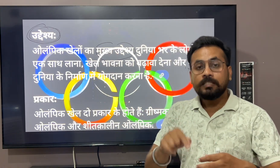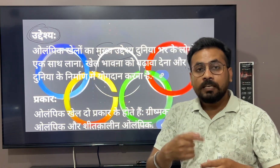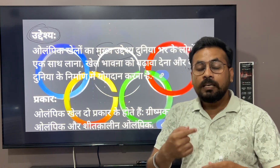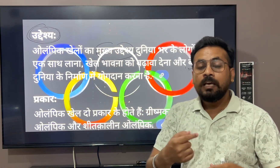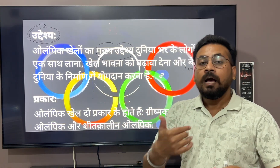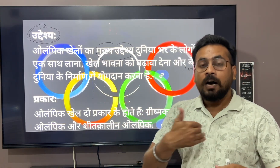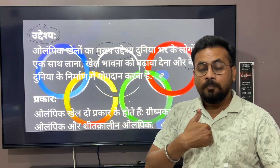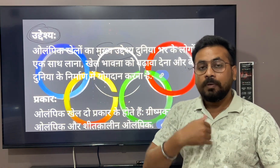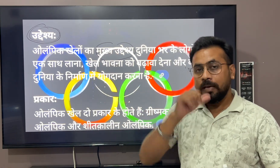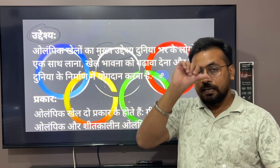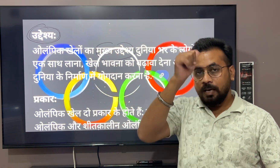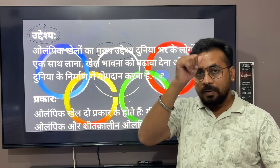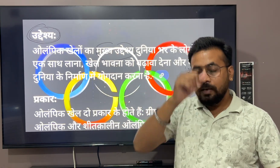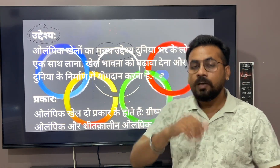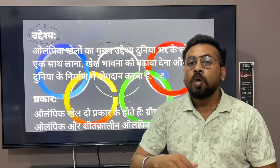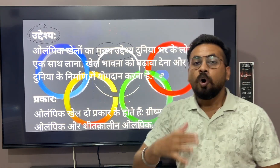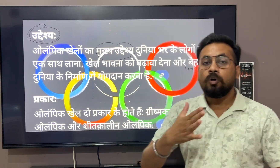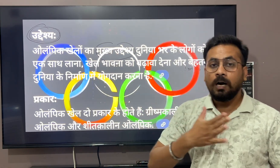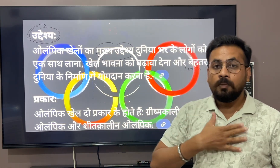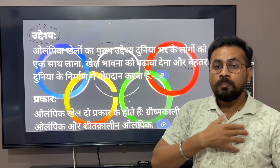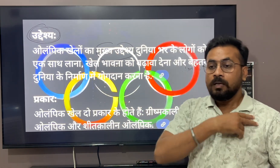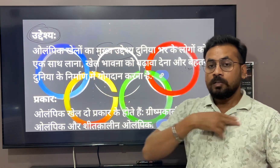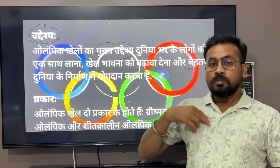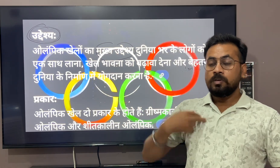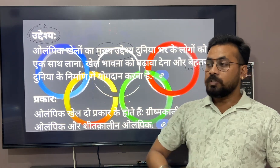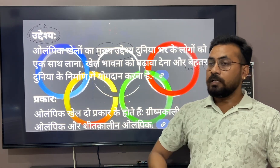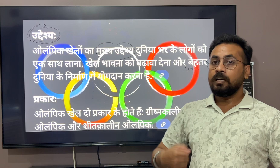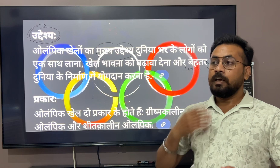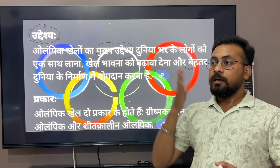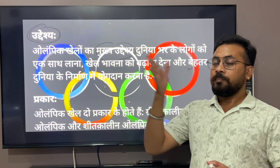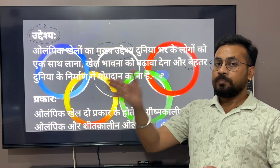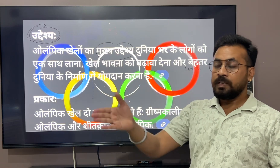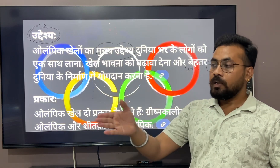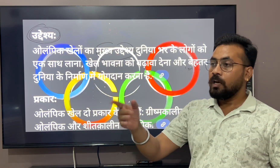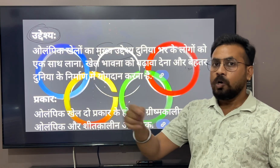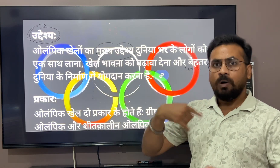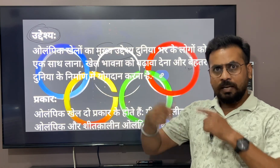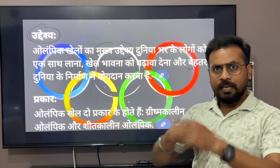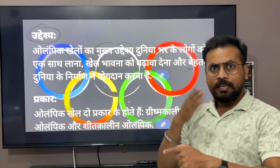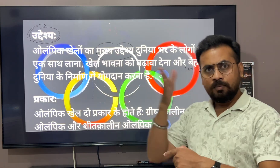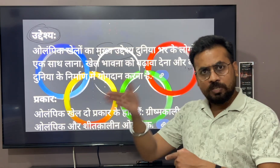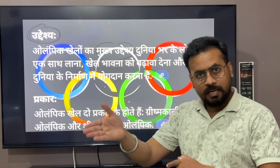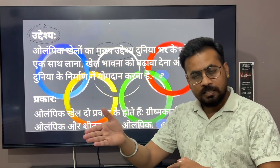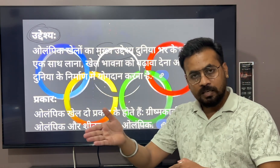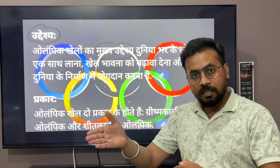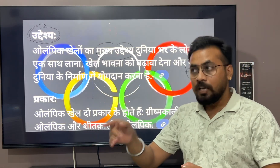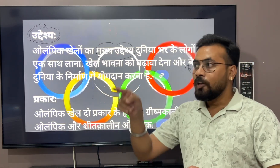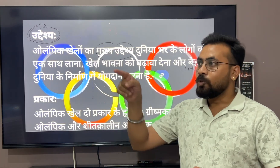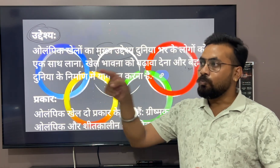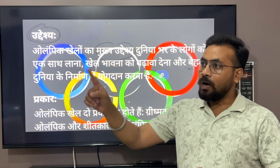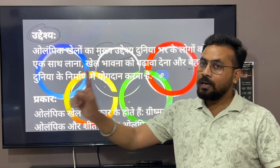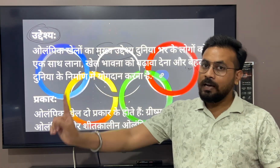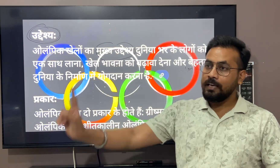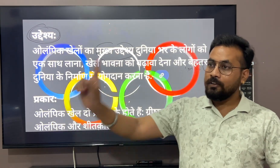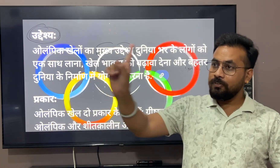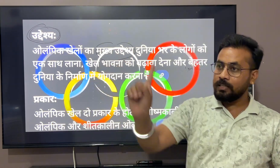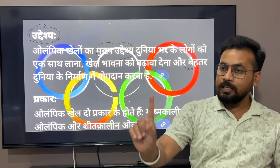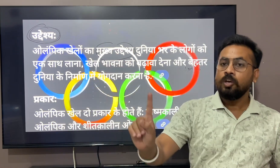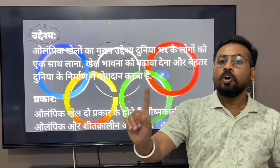कि हम इंडिया में हैं और हम चाइना गए, ठीक है ना, वहाँ डेली हम जा नहीं सकते, तो वहाँ का एक व्यक्ति और